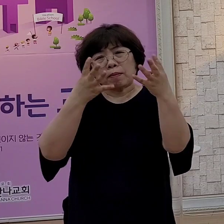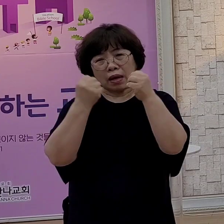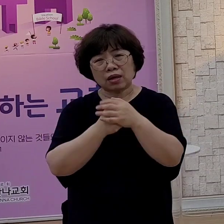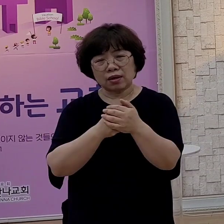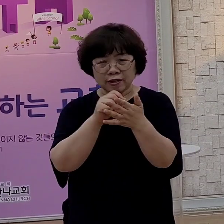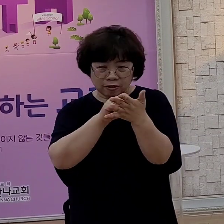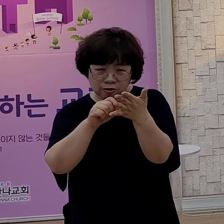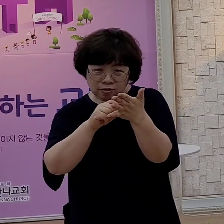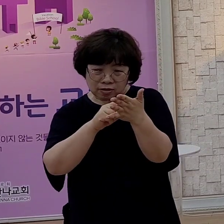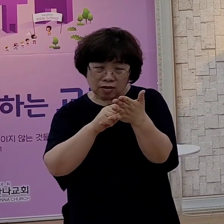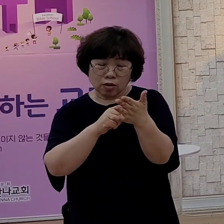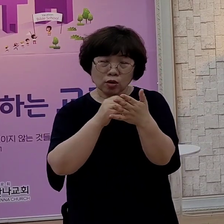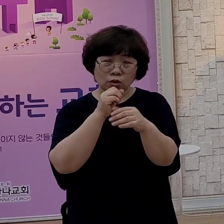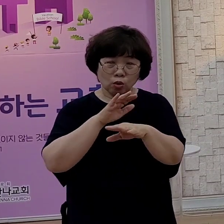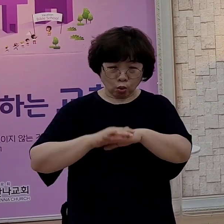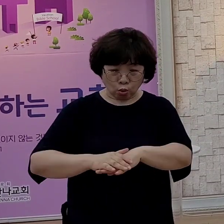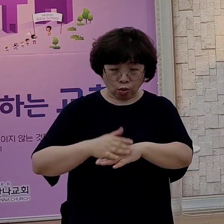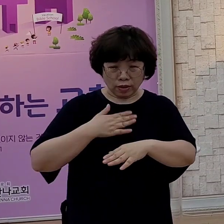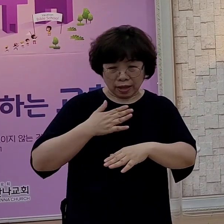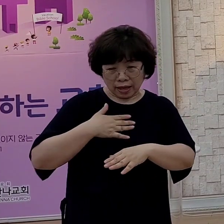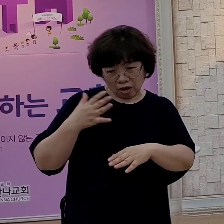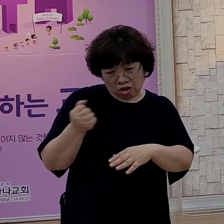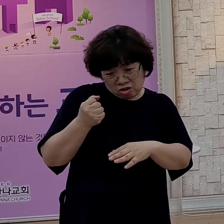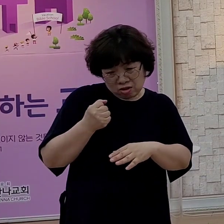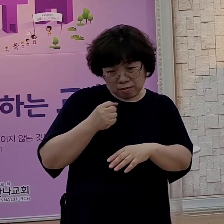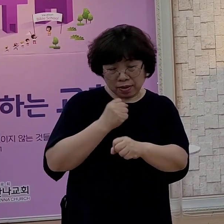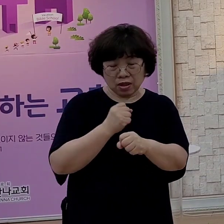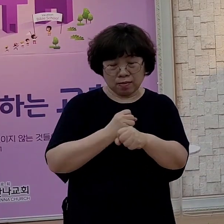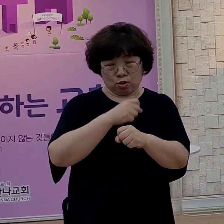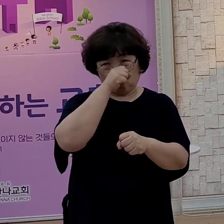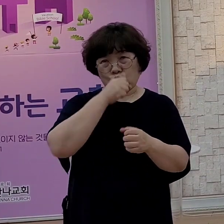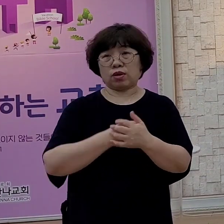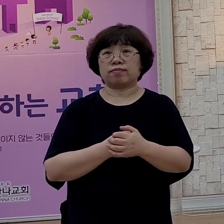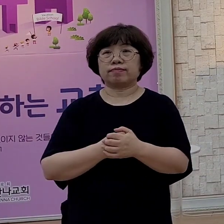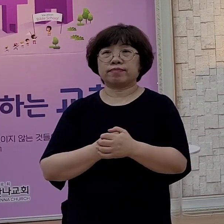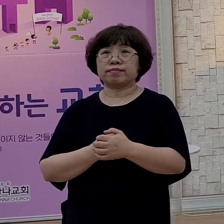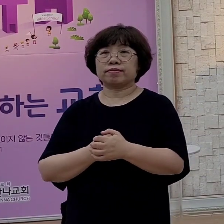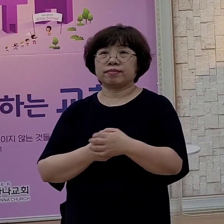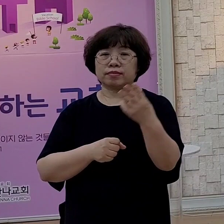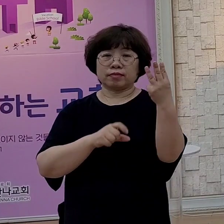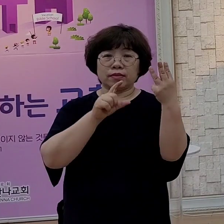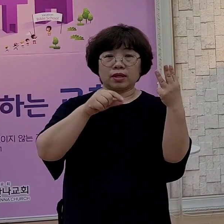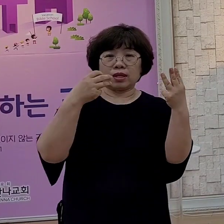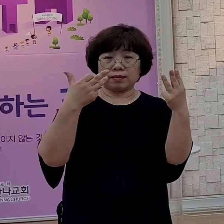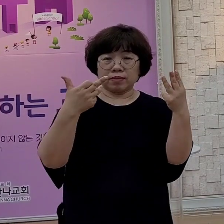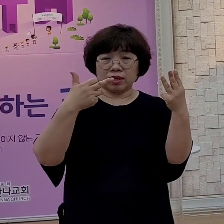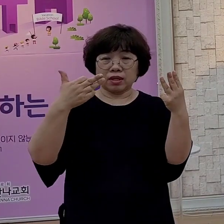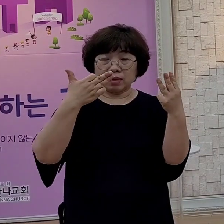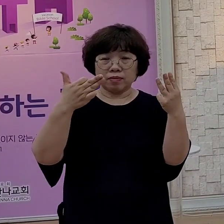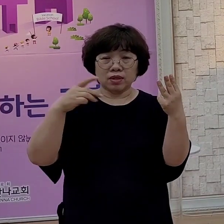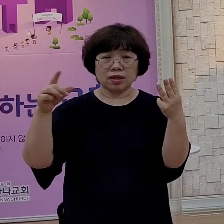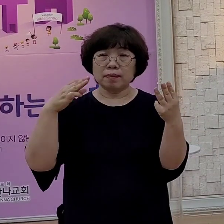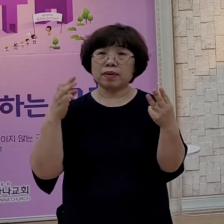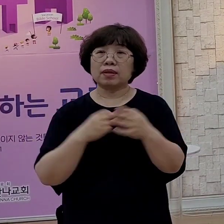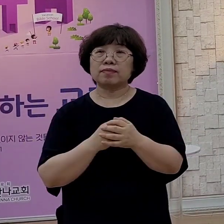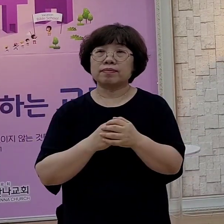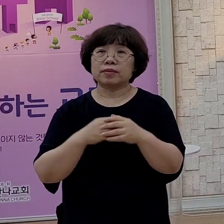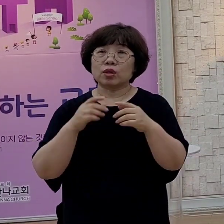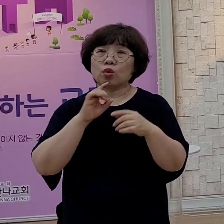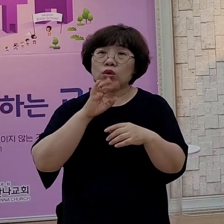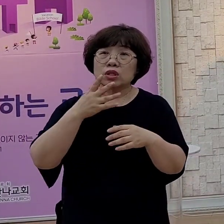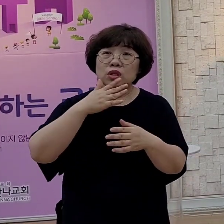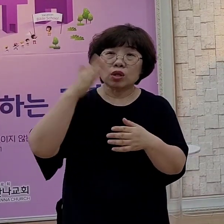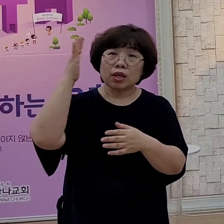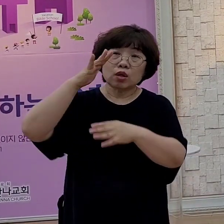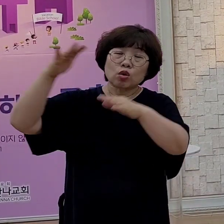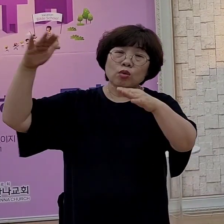메모를 해놓으셔서 이게 내 것이 되도록 해야 돼요. 여러분 17절 18절 우리 다 같이 한번 읽어보겠습니다. 시작.